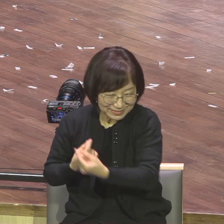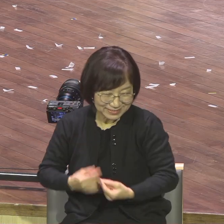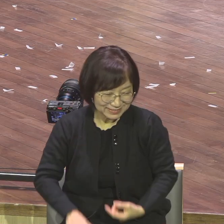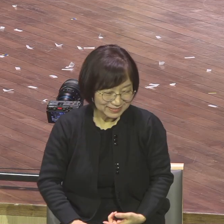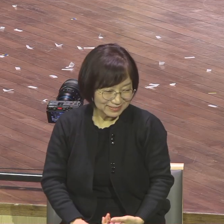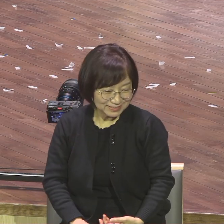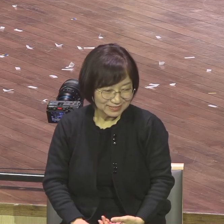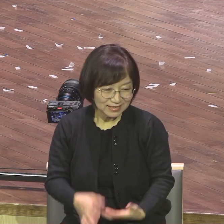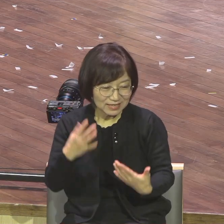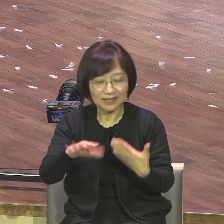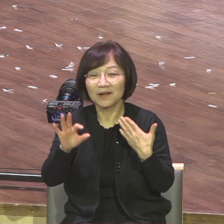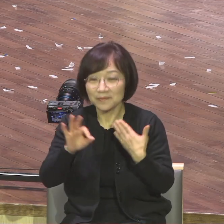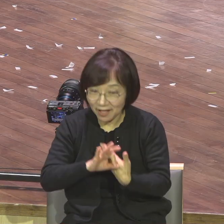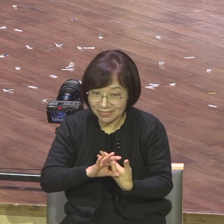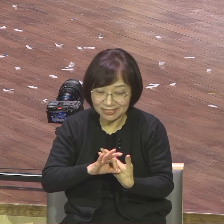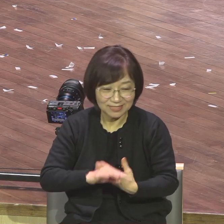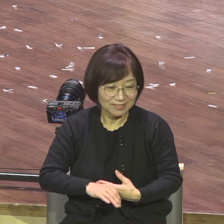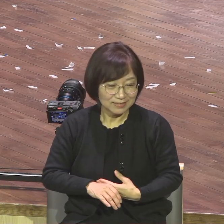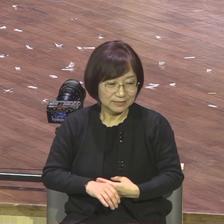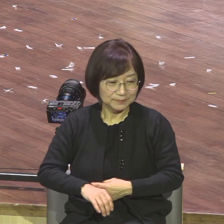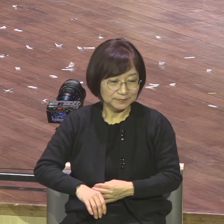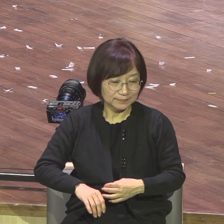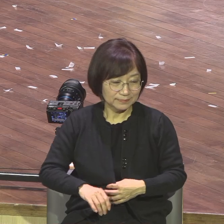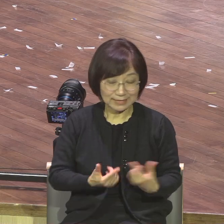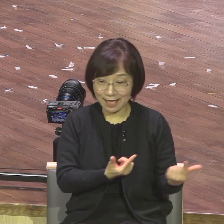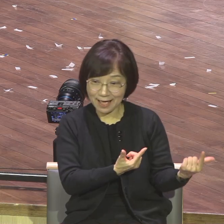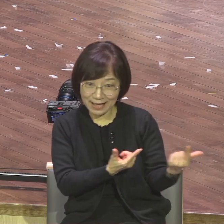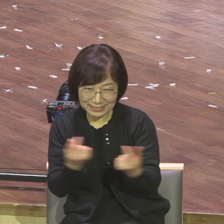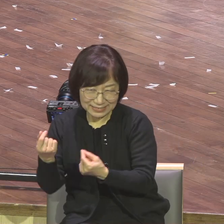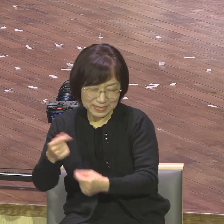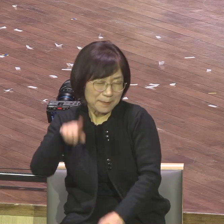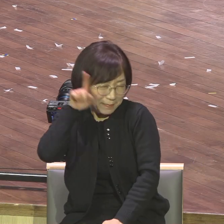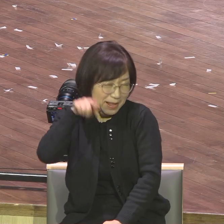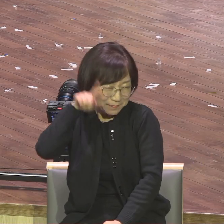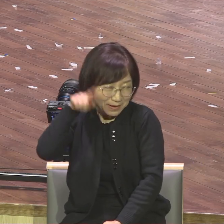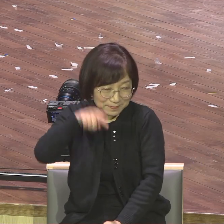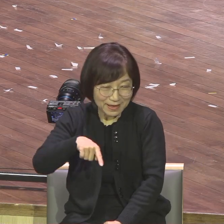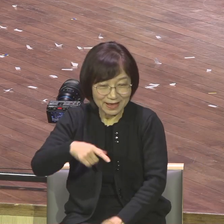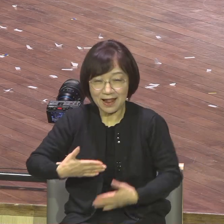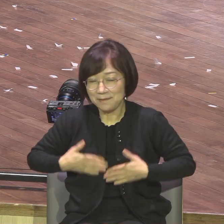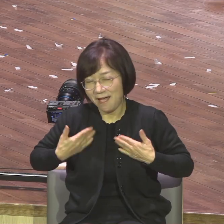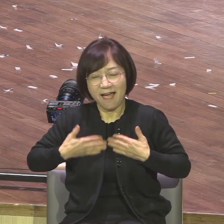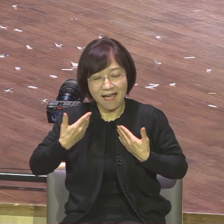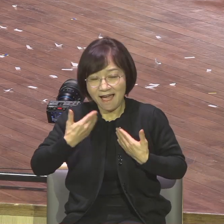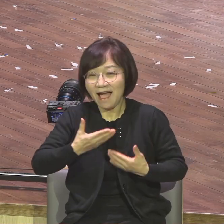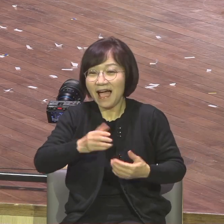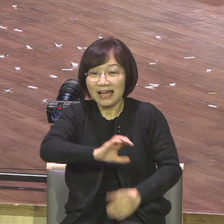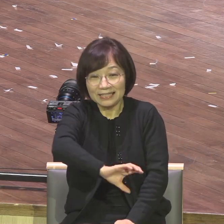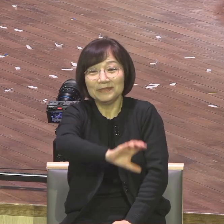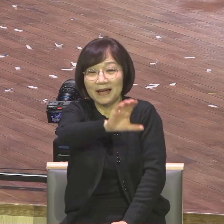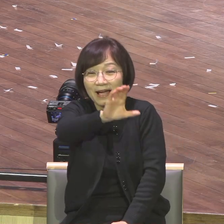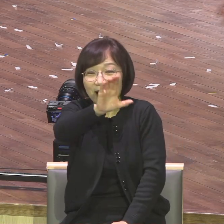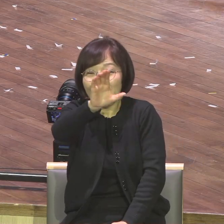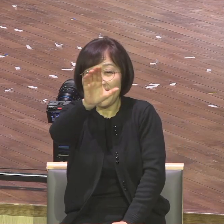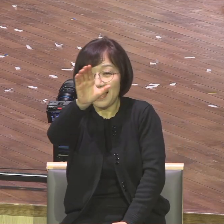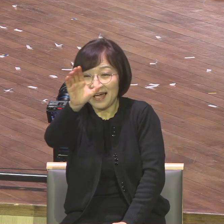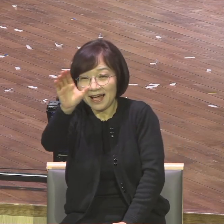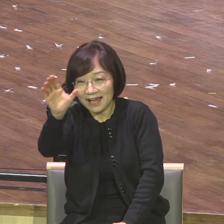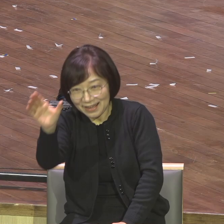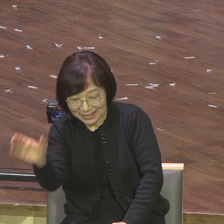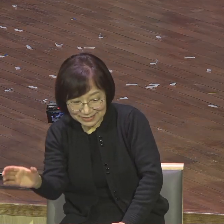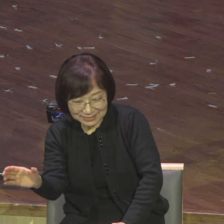그럼 우리 모두 매일매일 메리 크리스마스. 메리